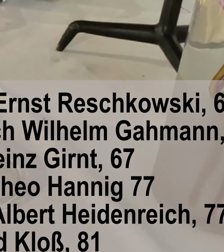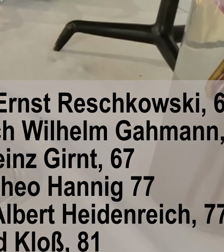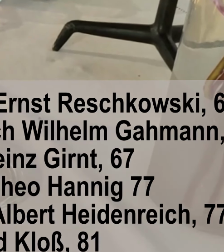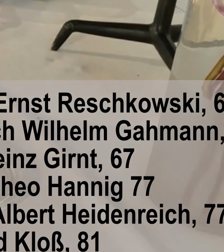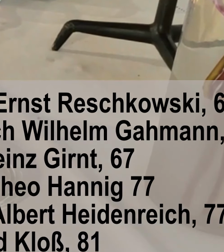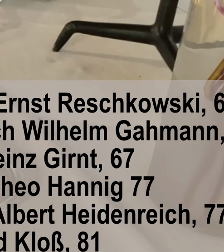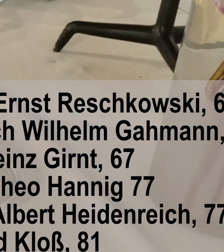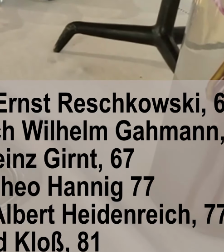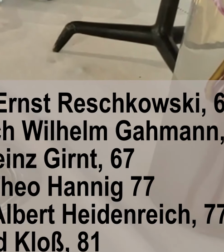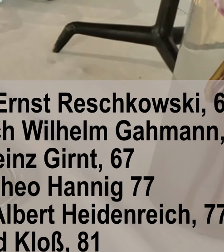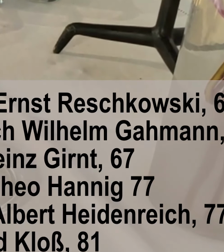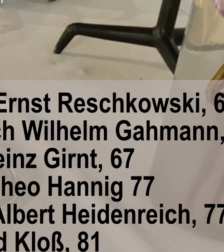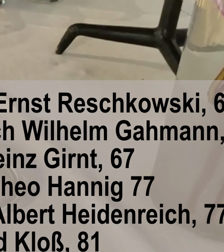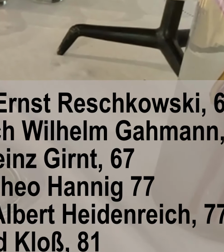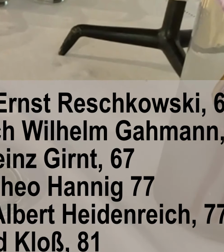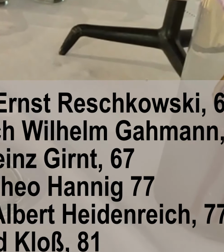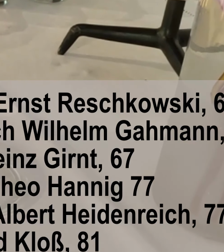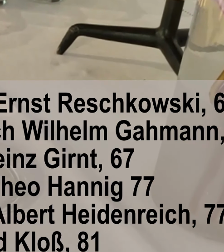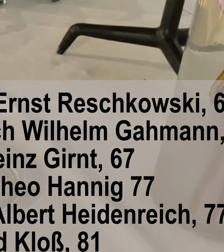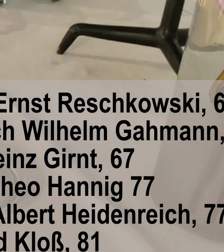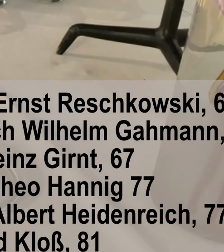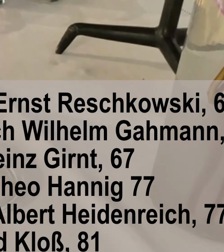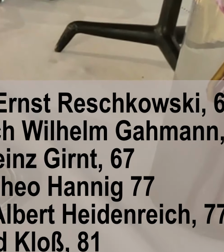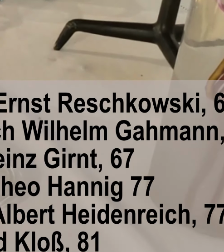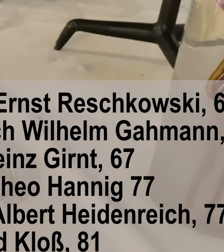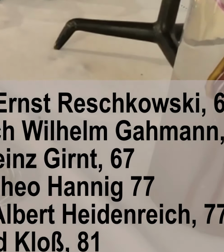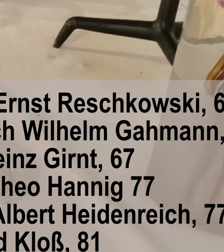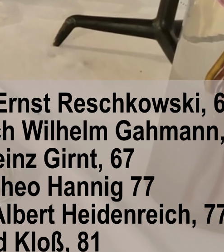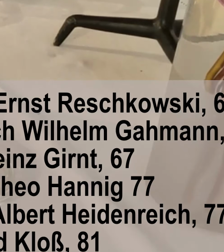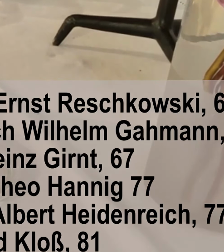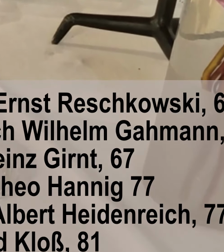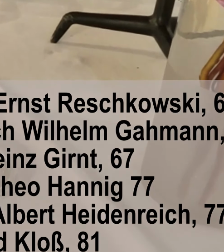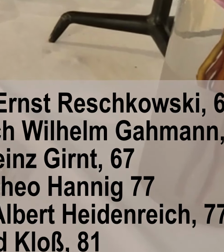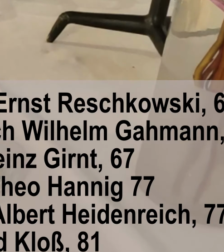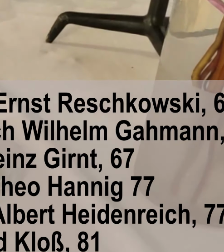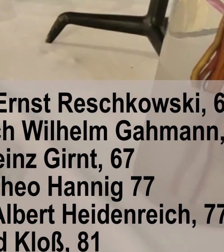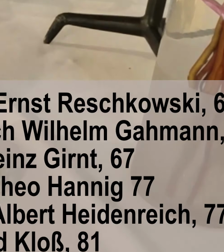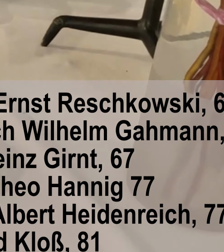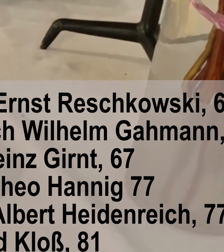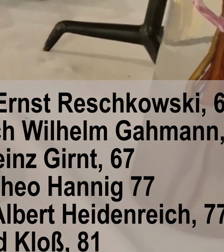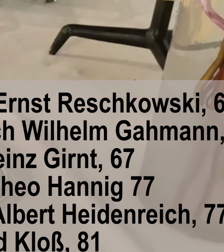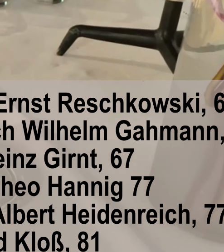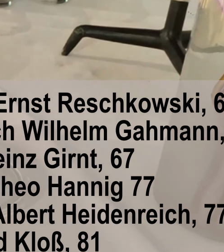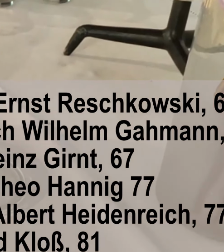Heinrich Wilhelm Garmann, 86 Jahre.